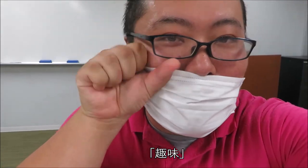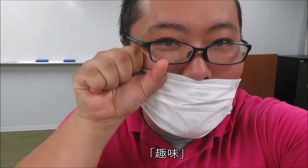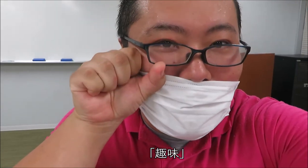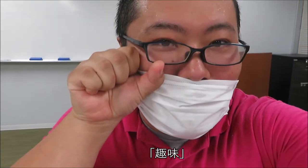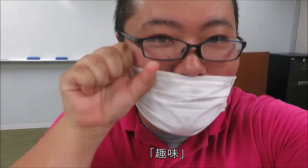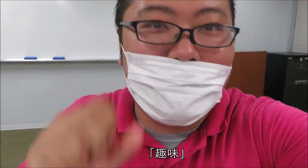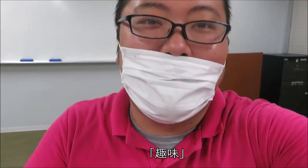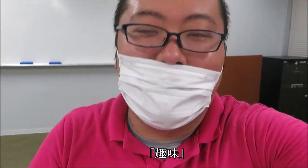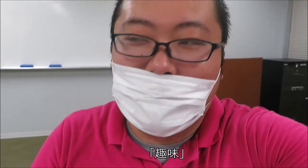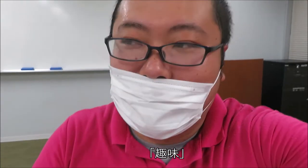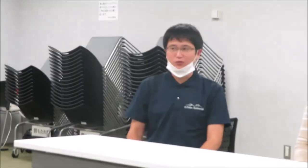趣味。